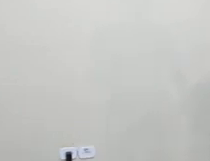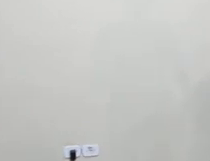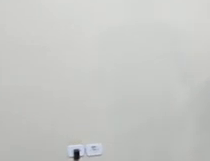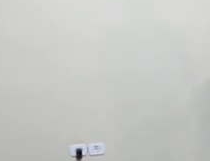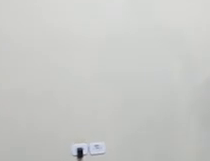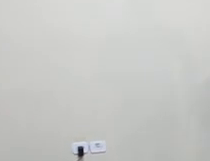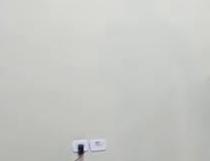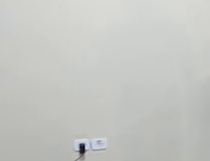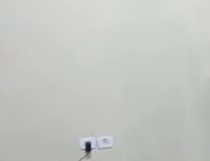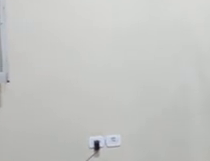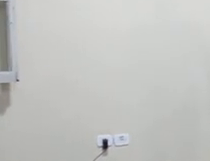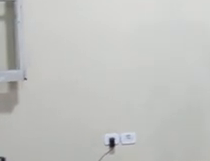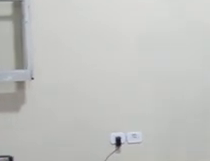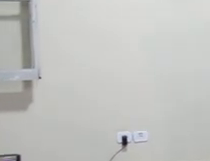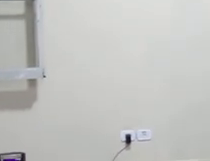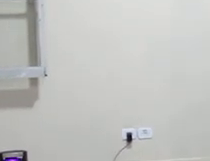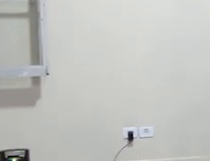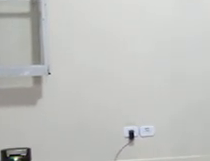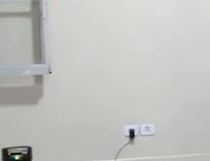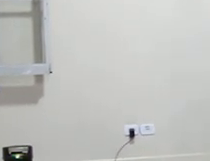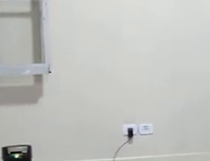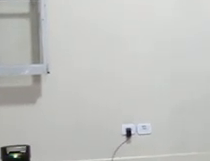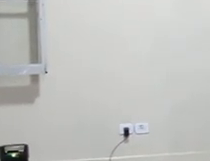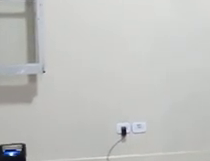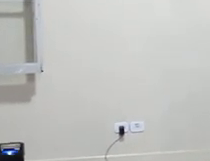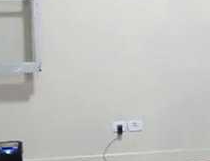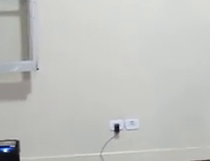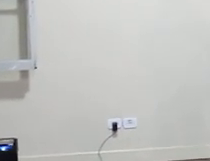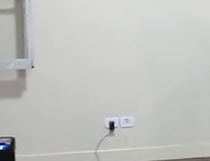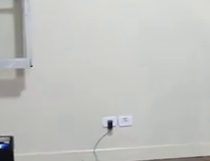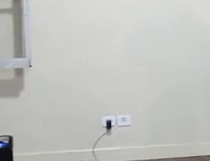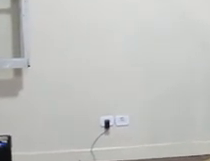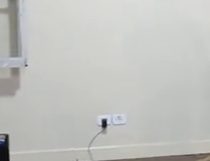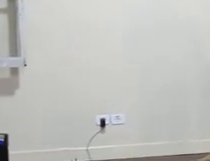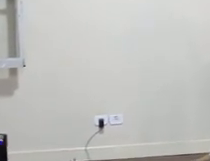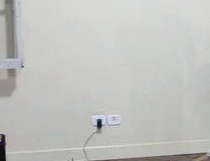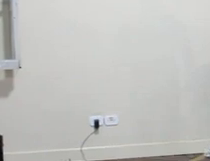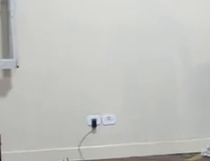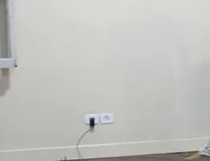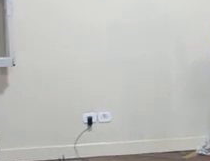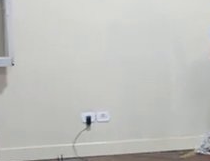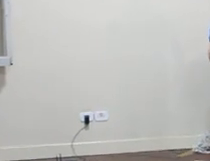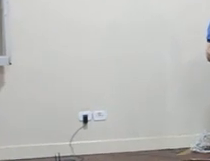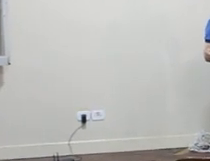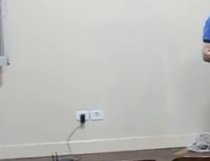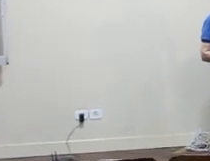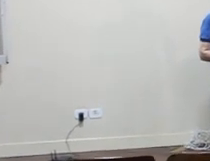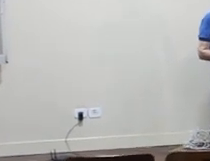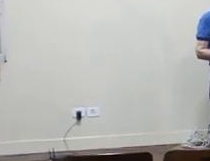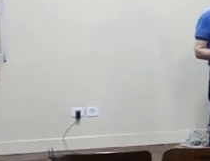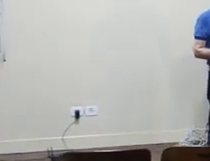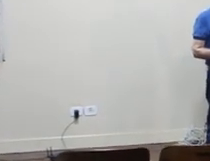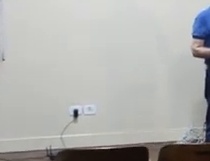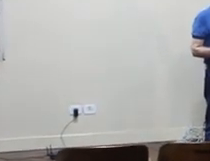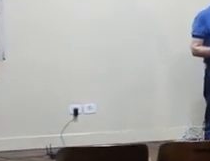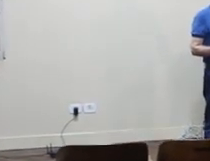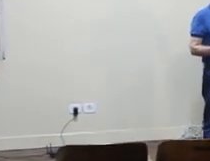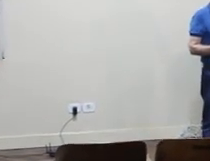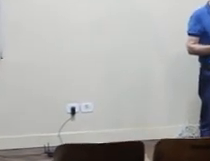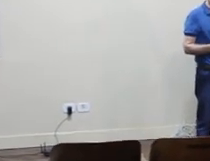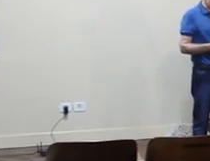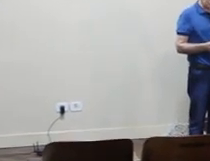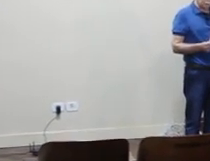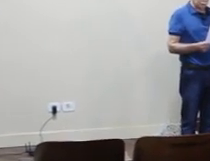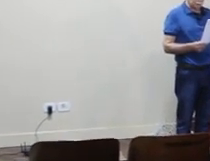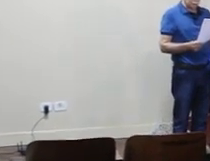educação infantil e séries iniciais da Escola para Surdos Nídia Moreira Garcês. Trabalhou